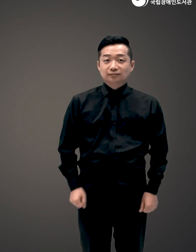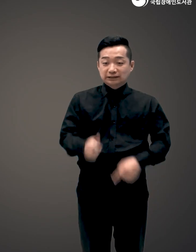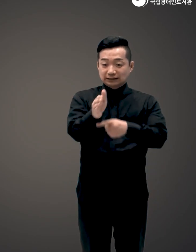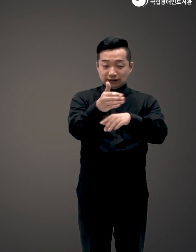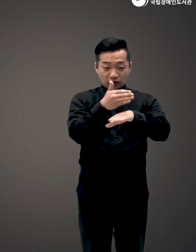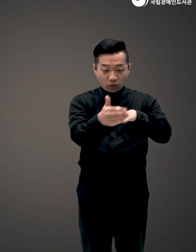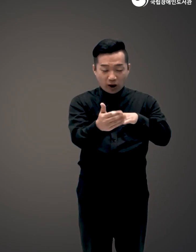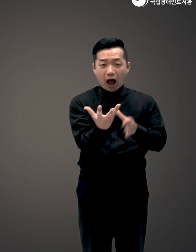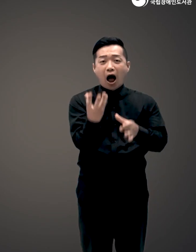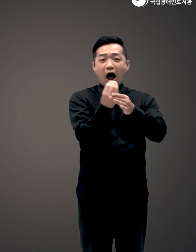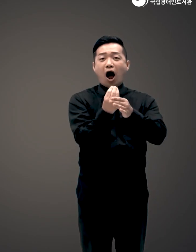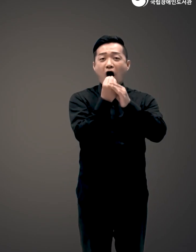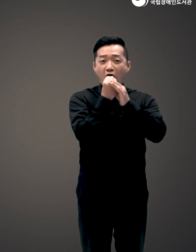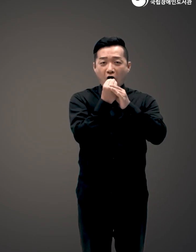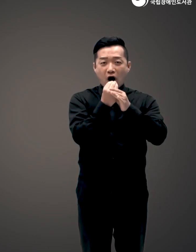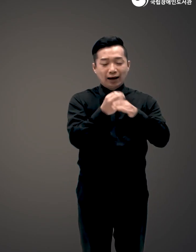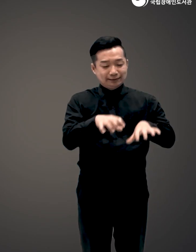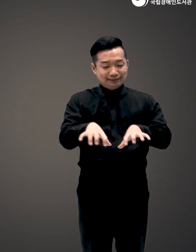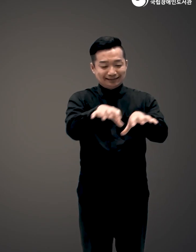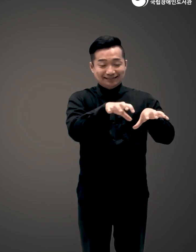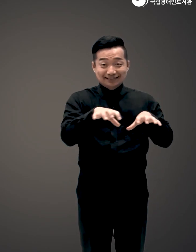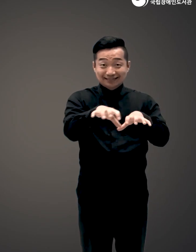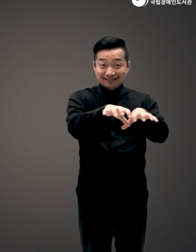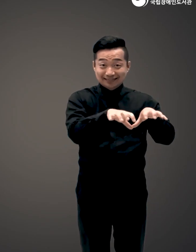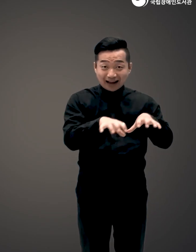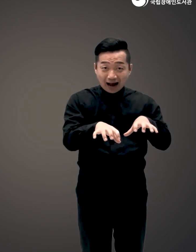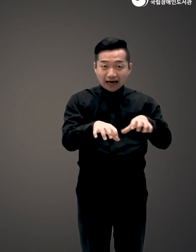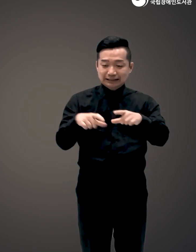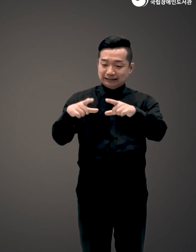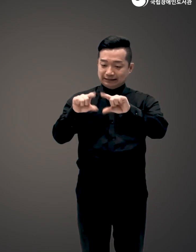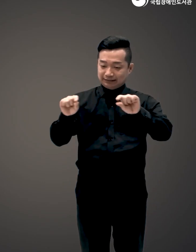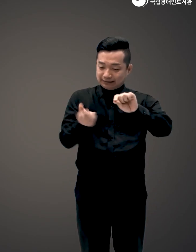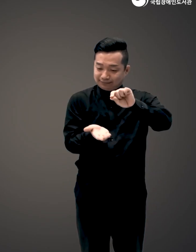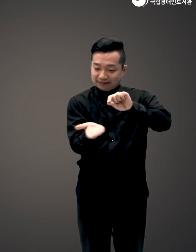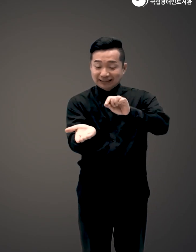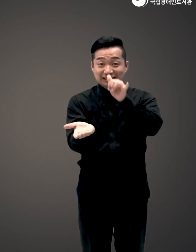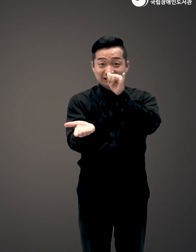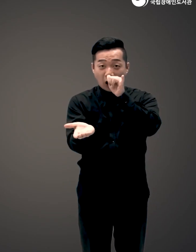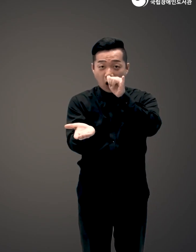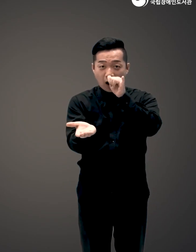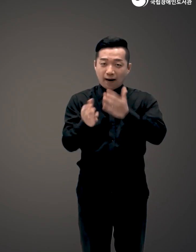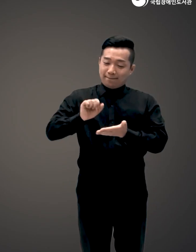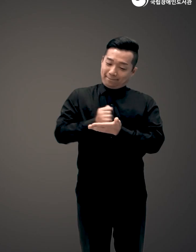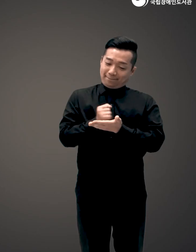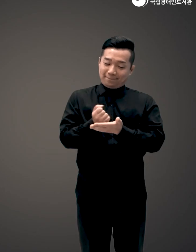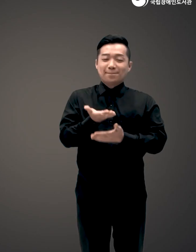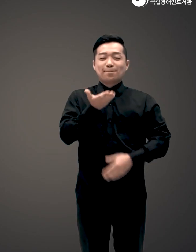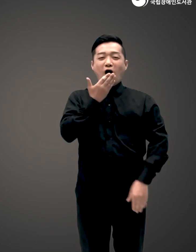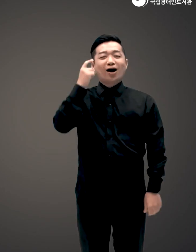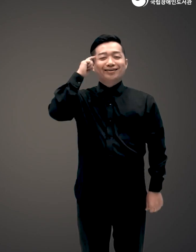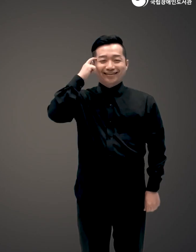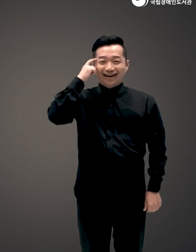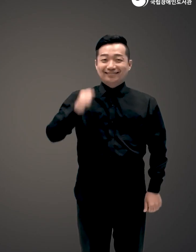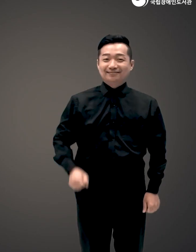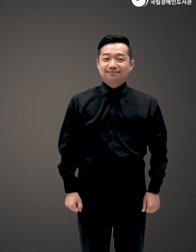회쌈 싸먹고 겉절이하고 음식에 깔고 비빔밥에 비벼 먹어야지.